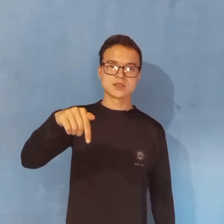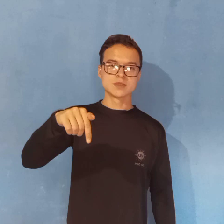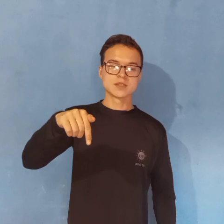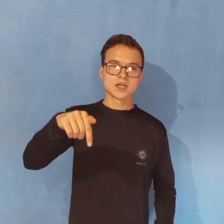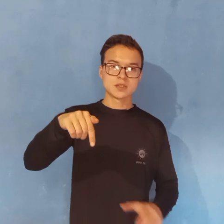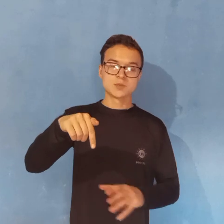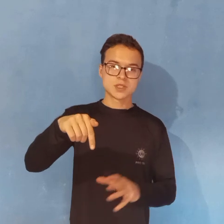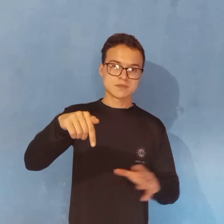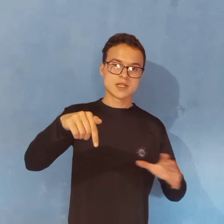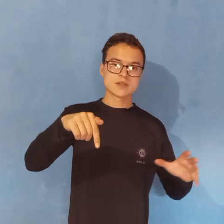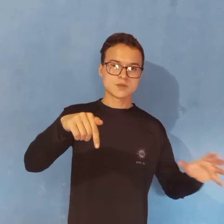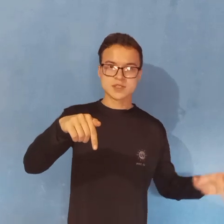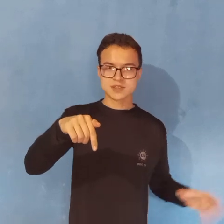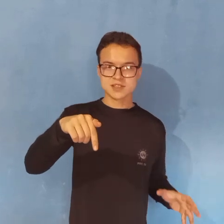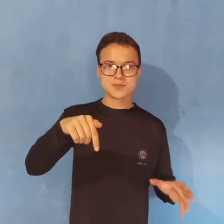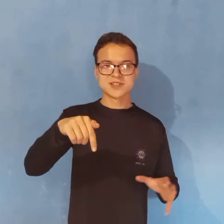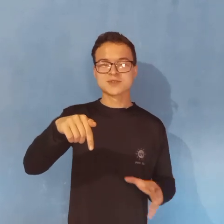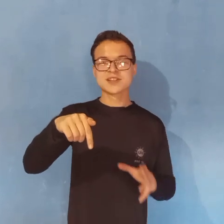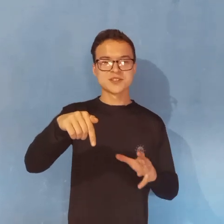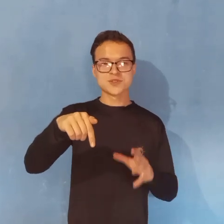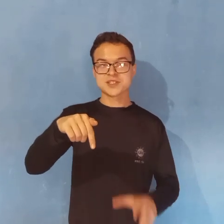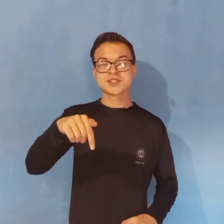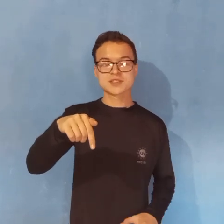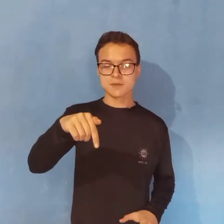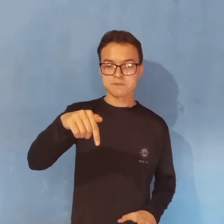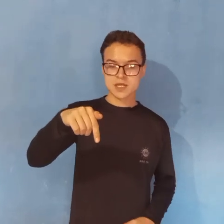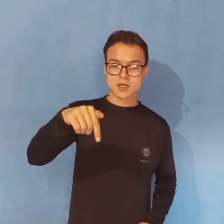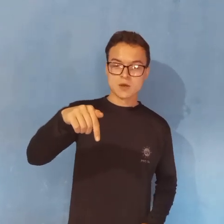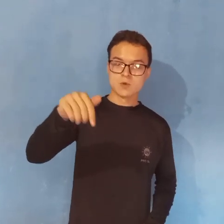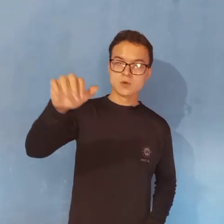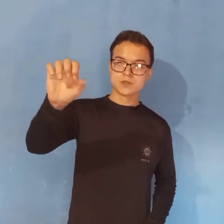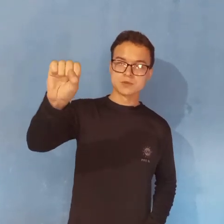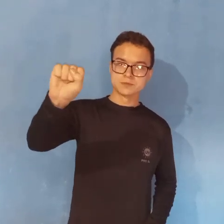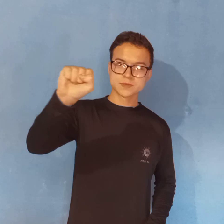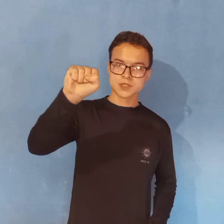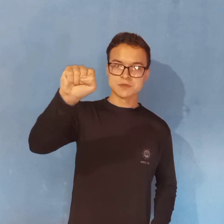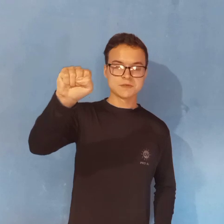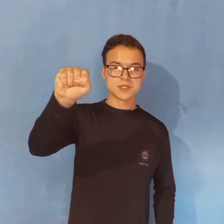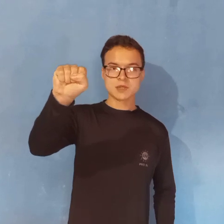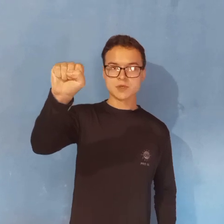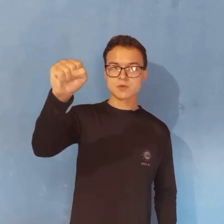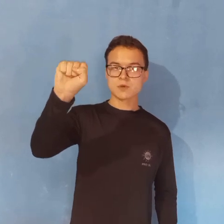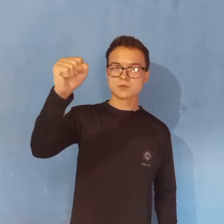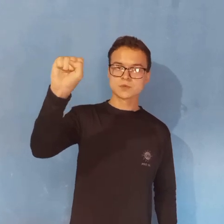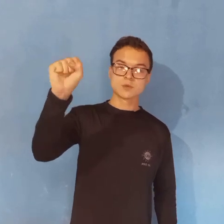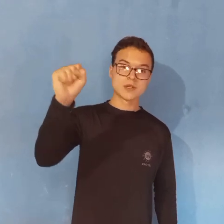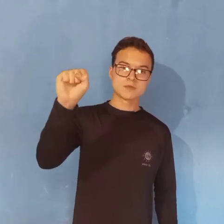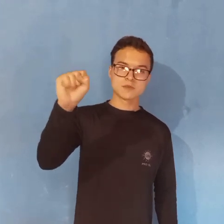gente tem muitas variações dele dependendo da região onde a gente está. O 8, a gente fecha a mão com um breve